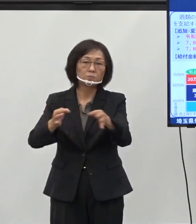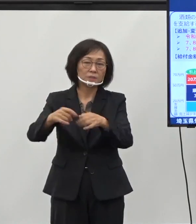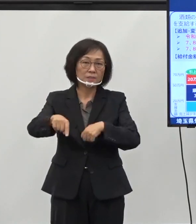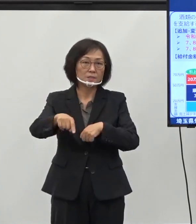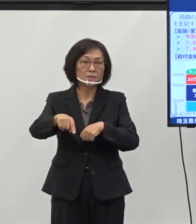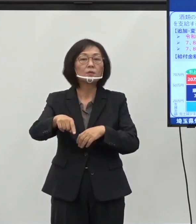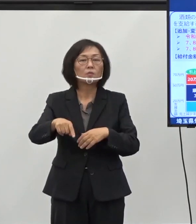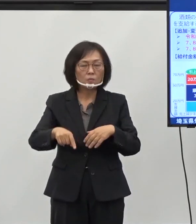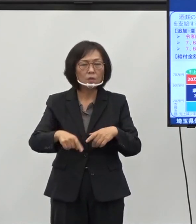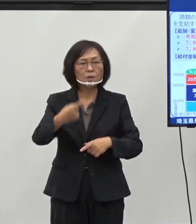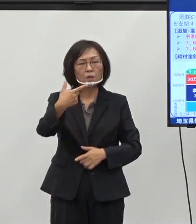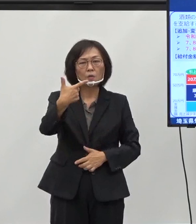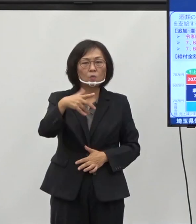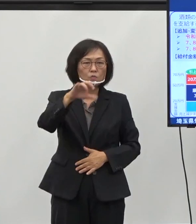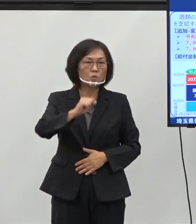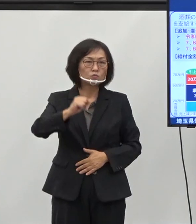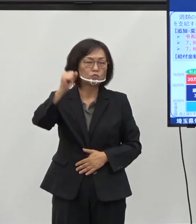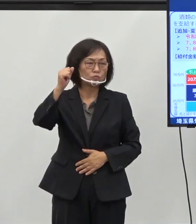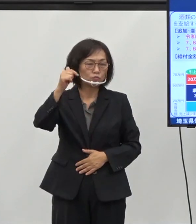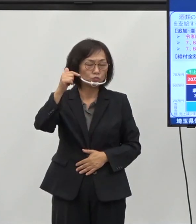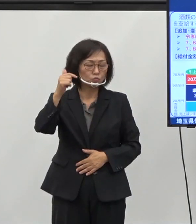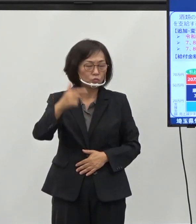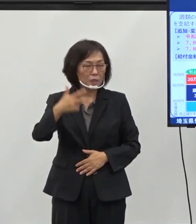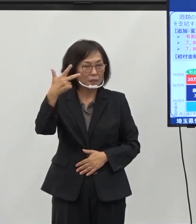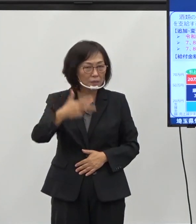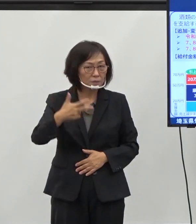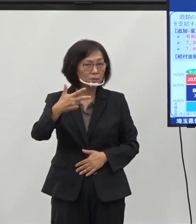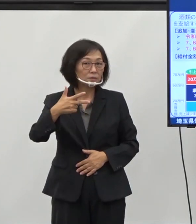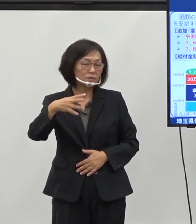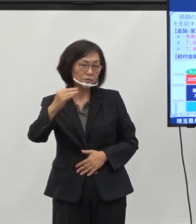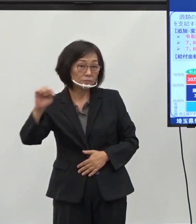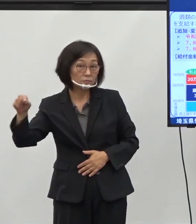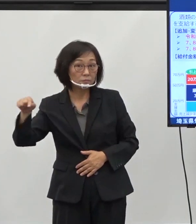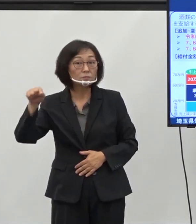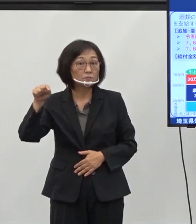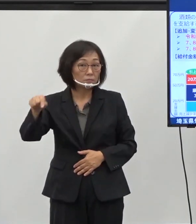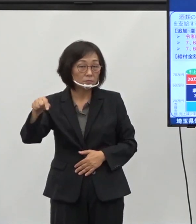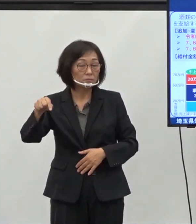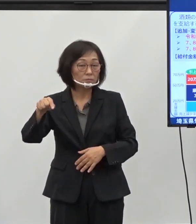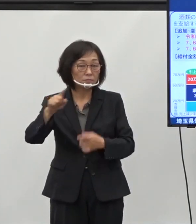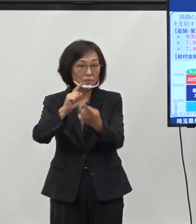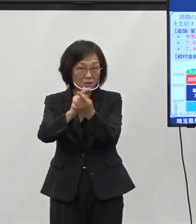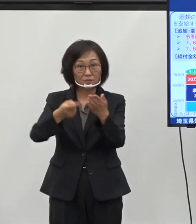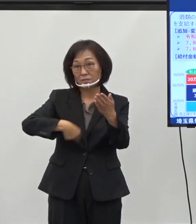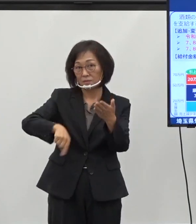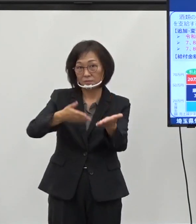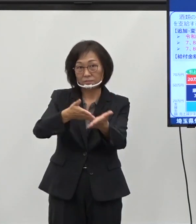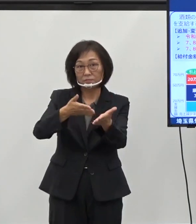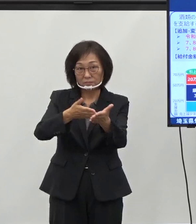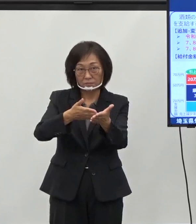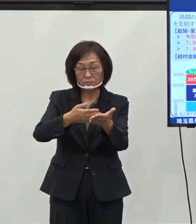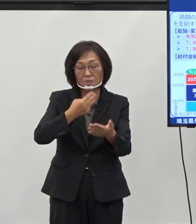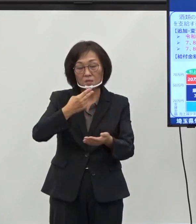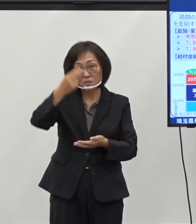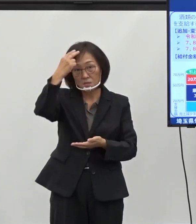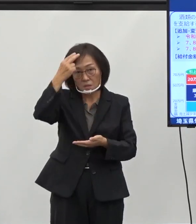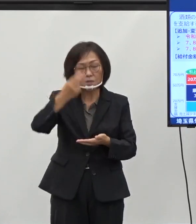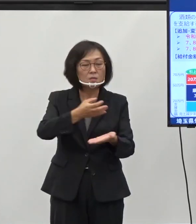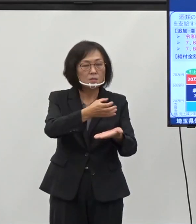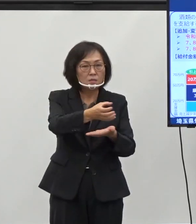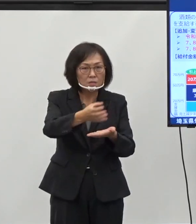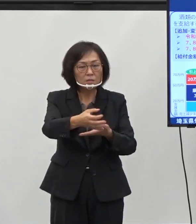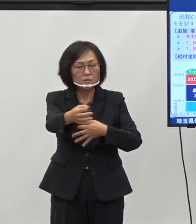費6億7480万円5000円について説明いたします。酒類の提出自粛等